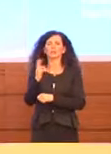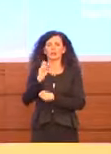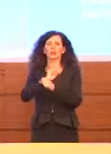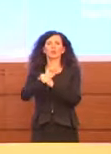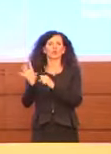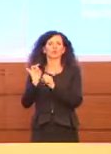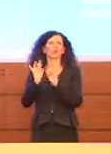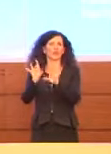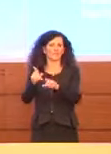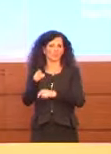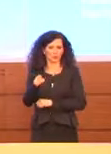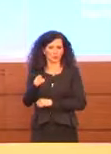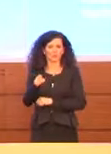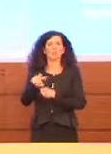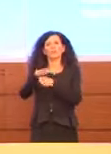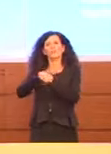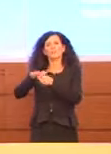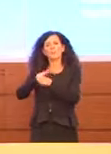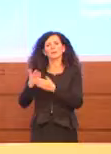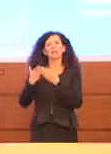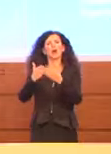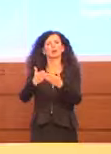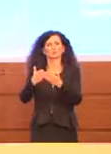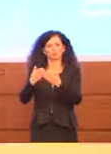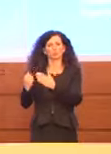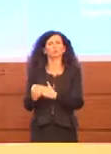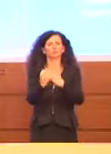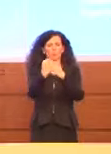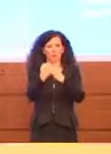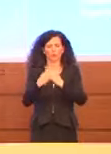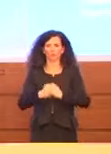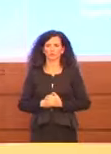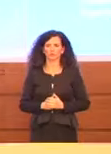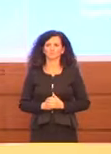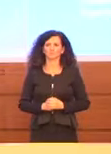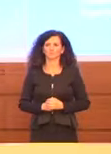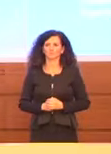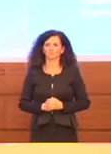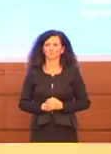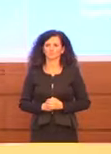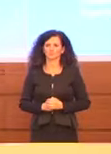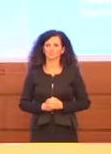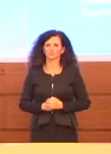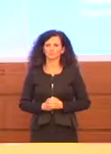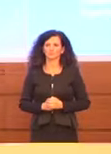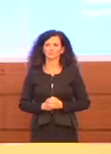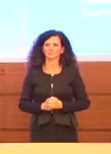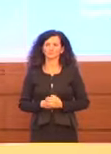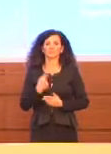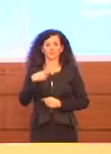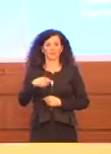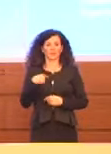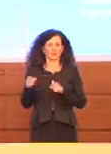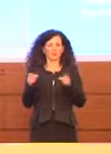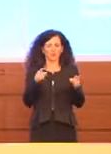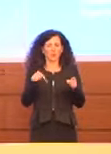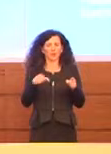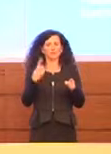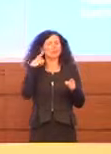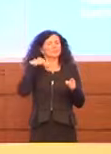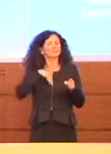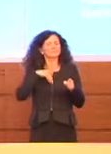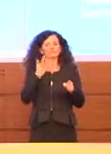coro coronavirus voglio qui abbracciare i familiari delle vittime